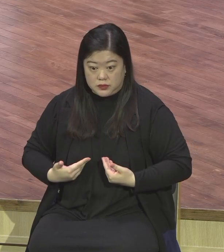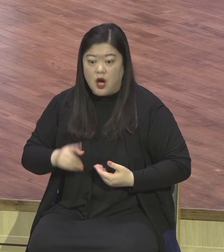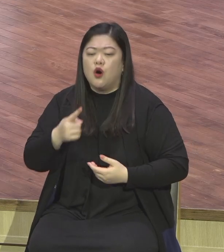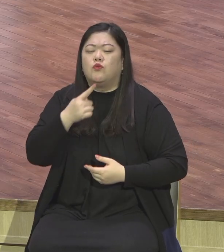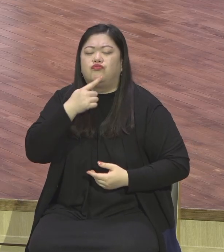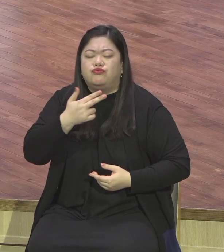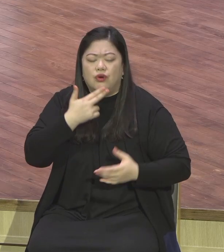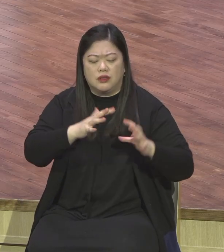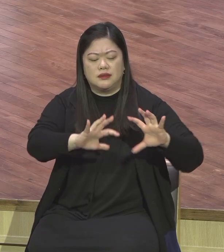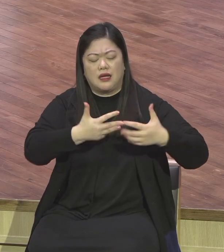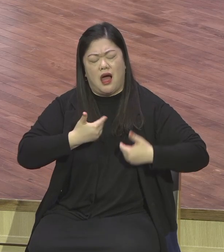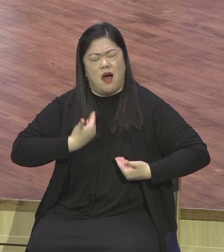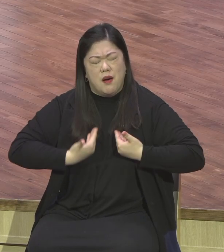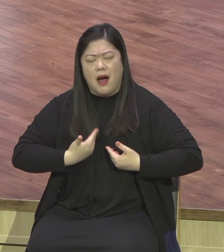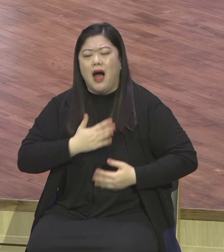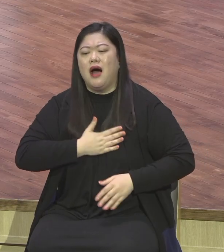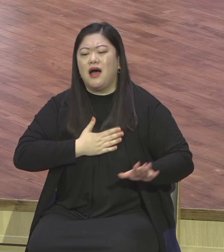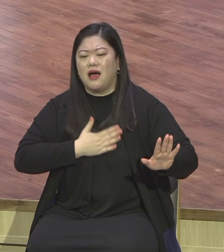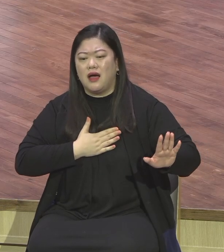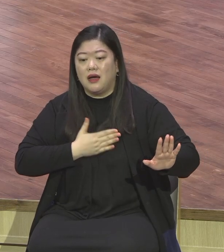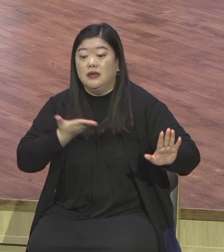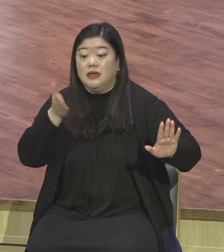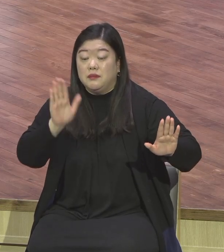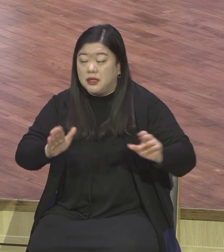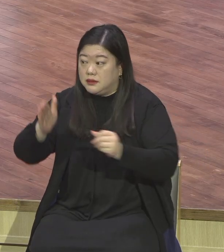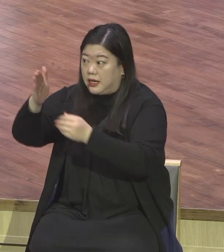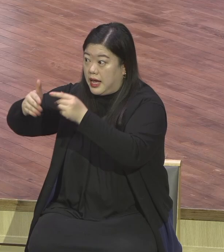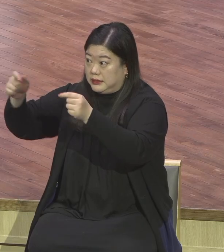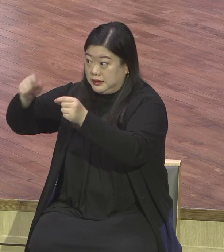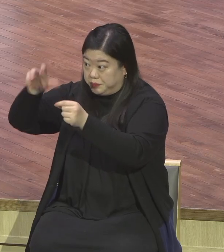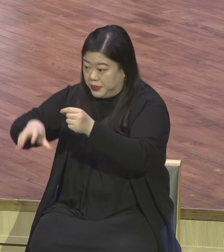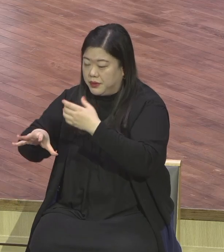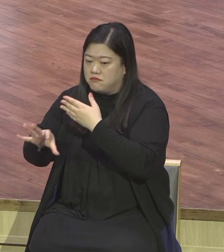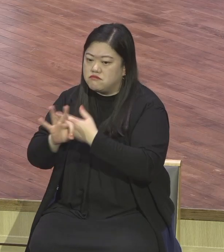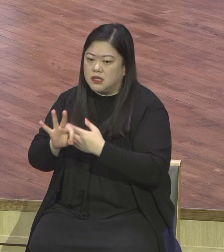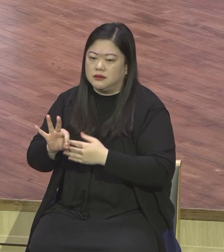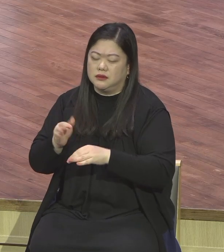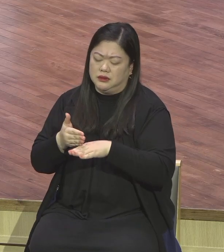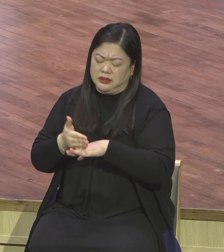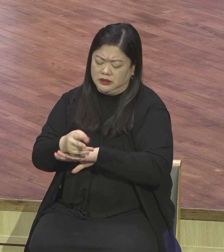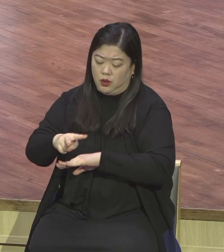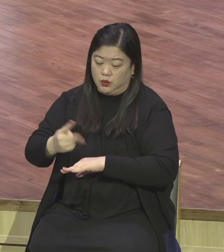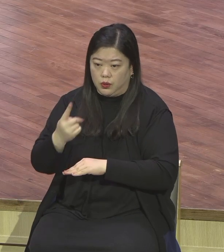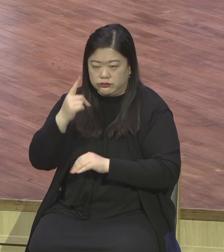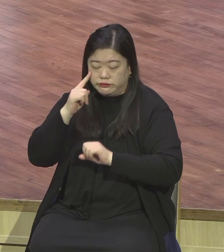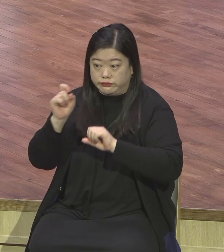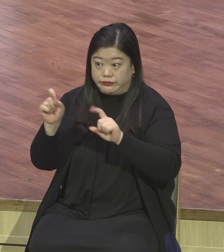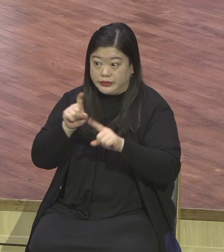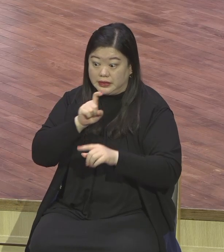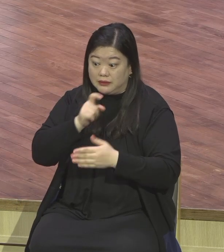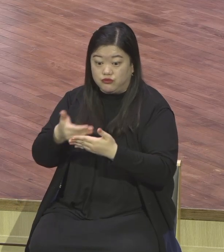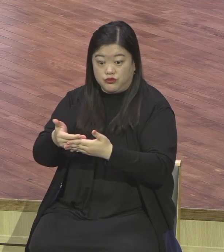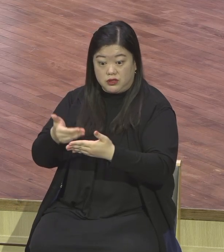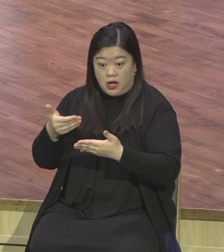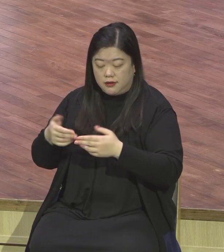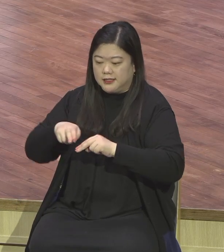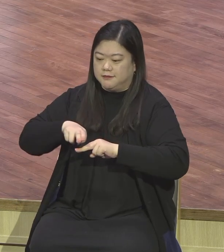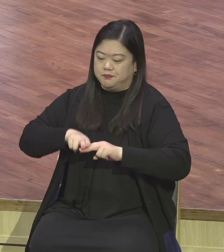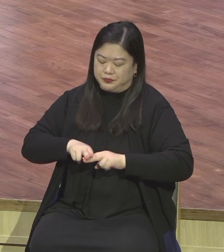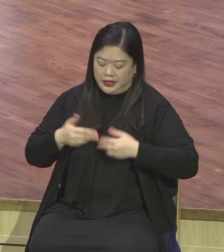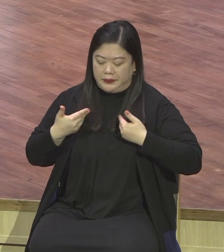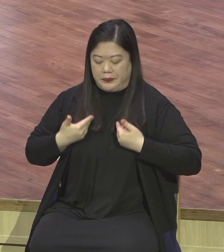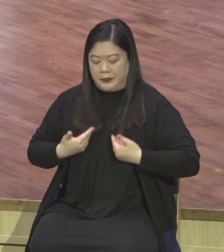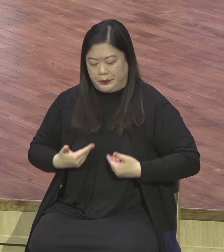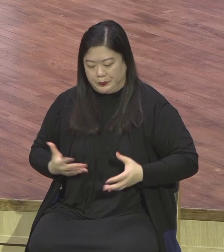앞에는 정말로 여러분이 정신 똑바로 차리고 편안한 마음으로